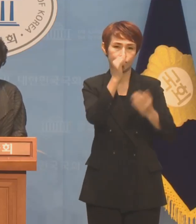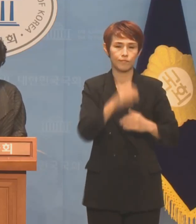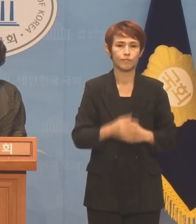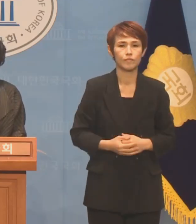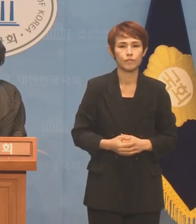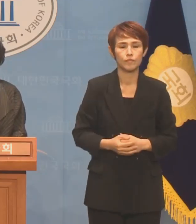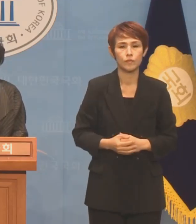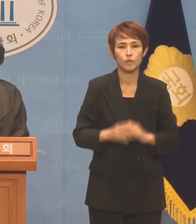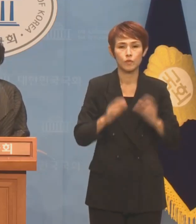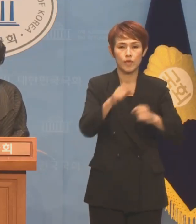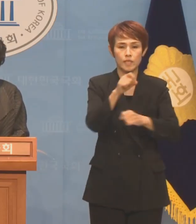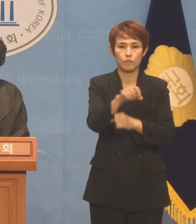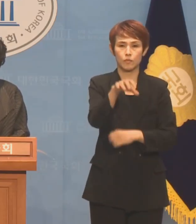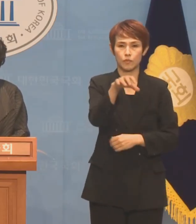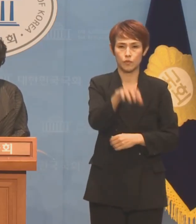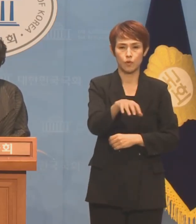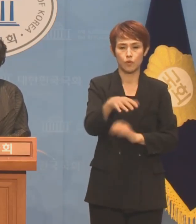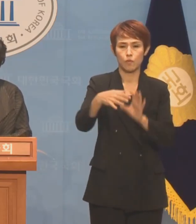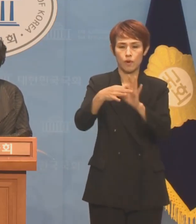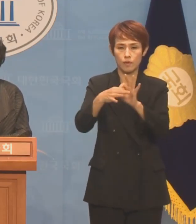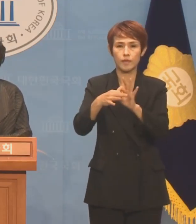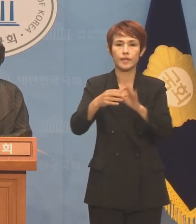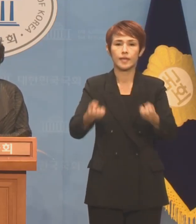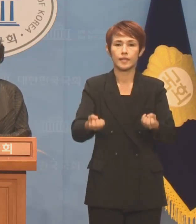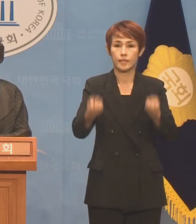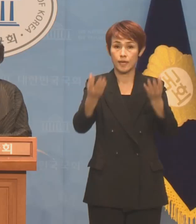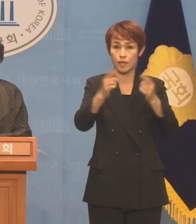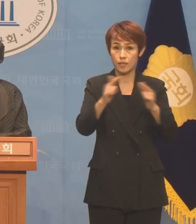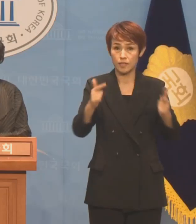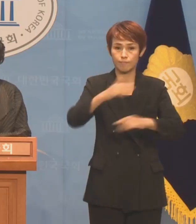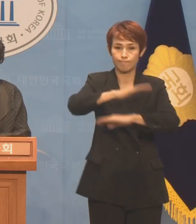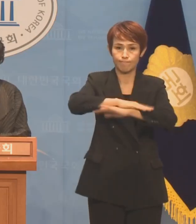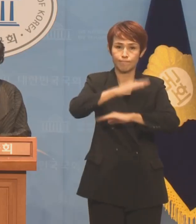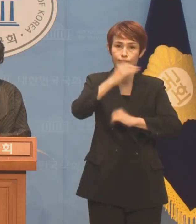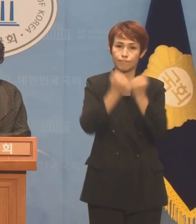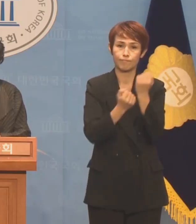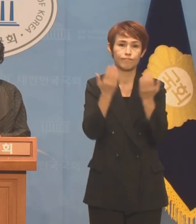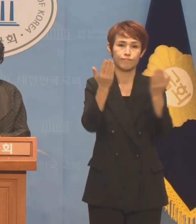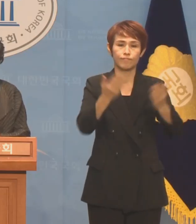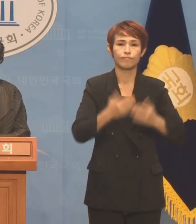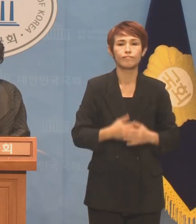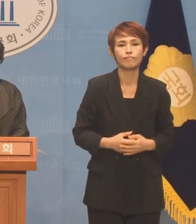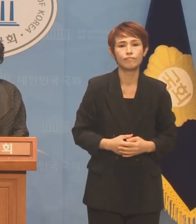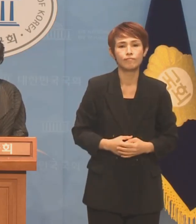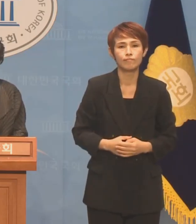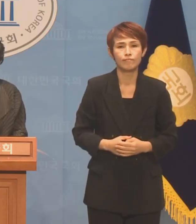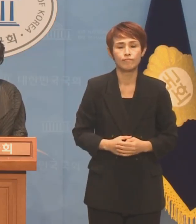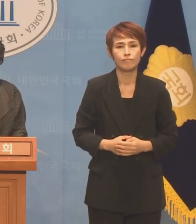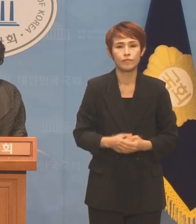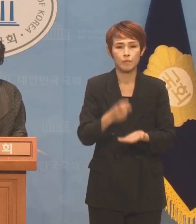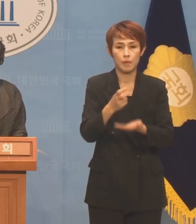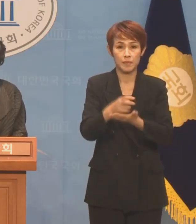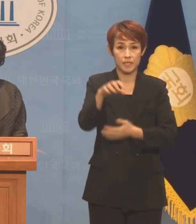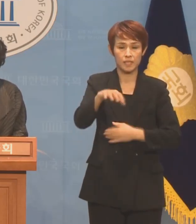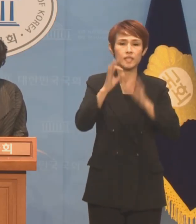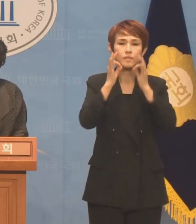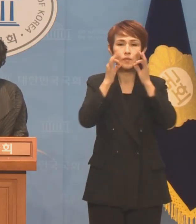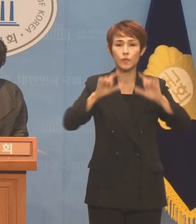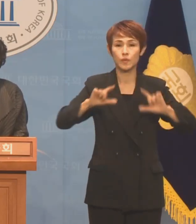이번 주 국회 사무처와 소속기관의 주요 행사 및 발간물을 브리핑하겠습니다. 법제실은